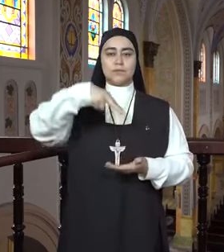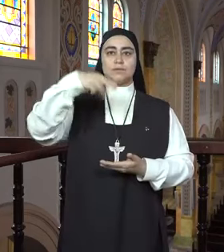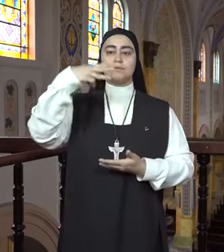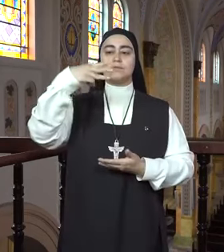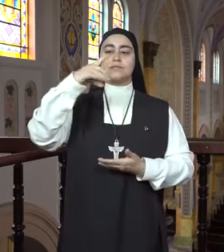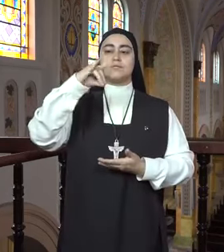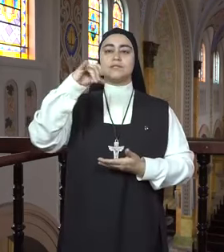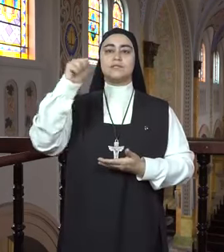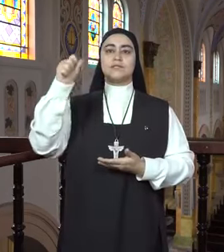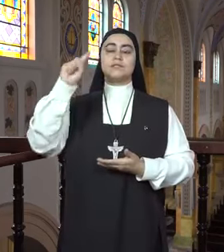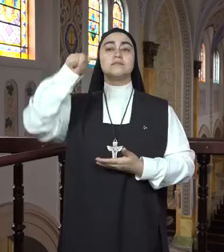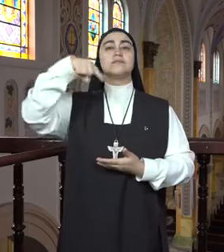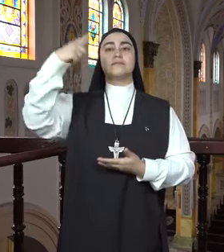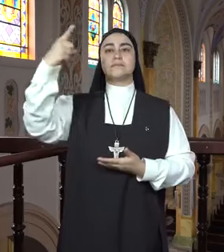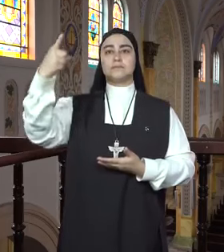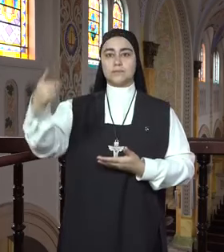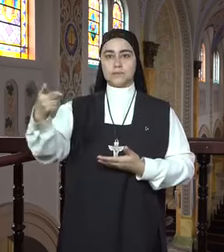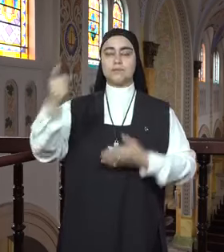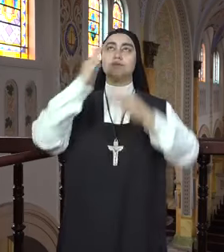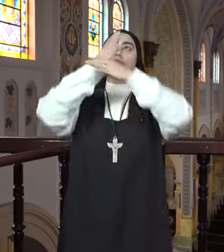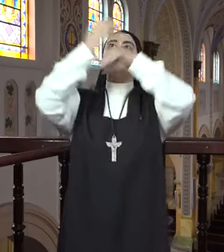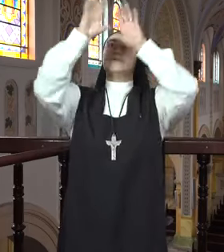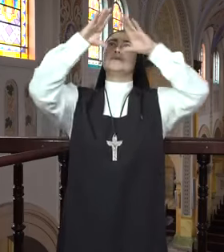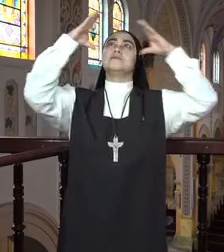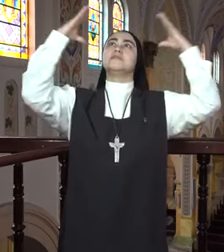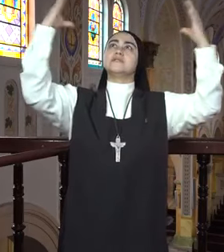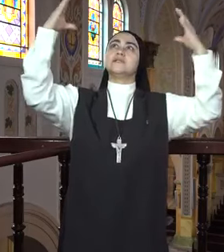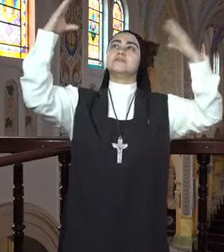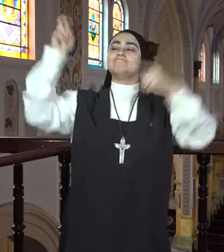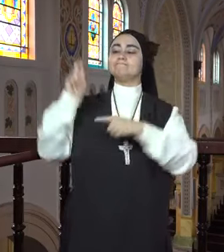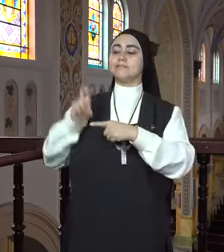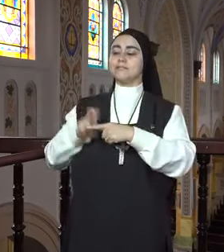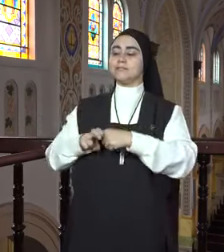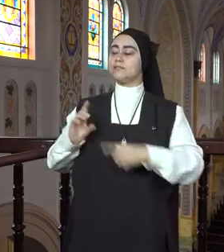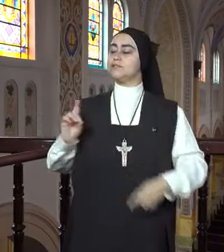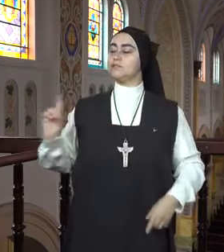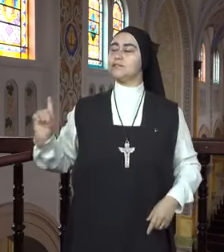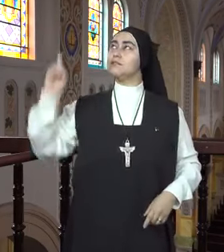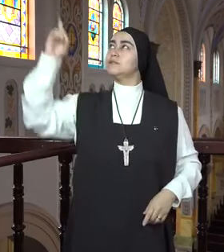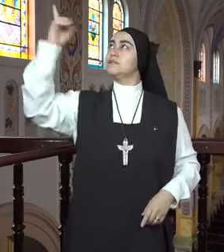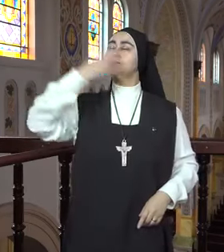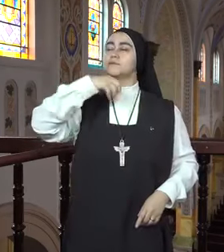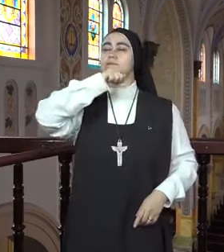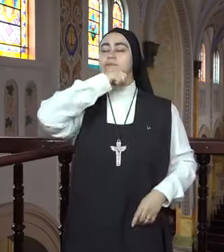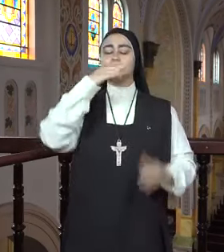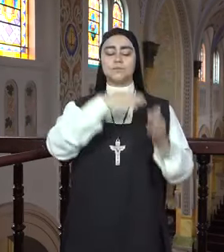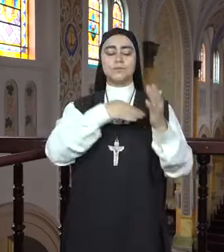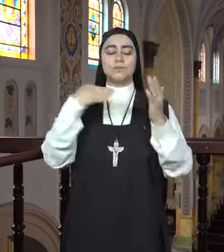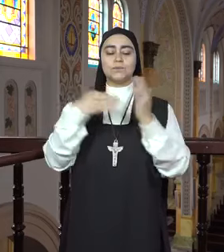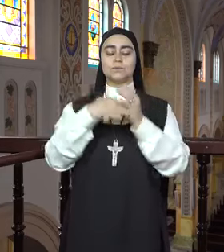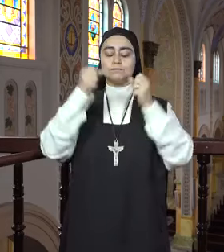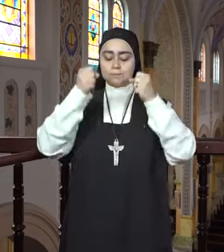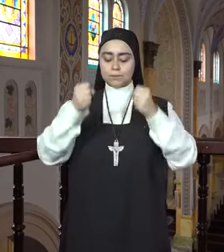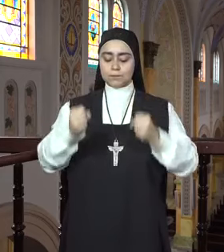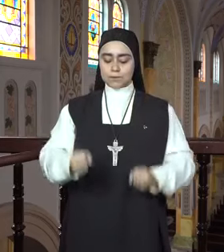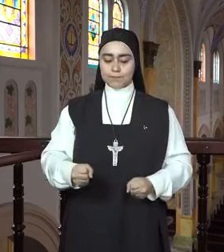dia, subiu aos céus, está sentado à direita de Deus Pai Todo-Poderoso, donde há de vir a